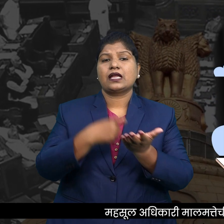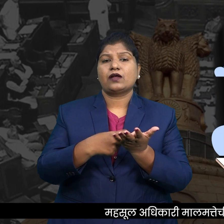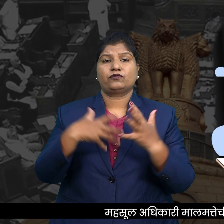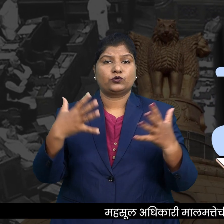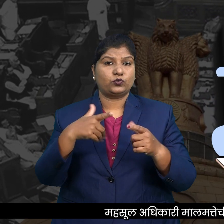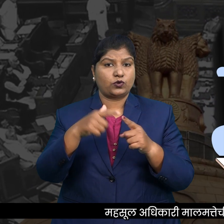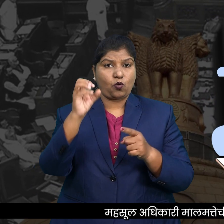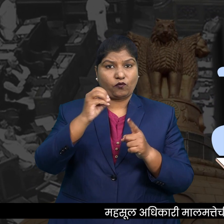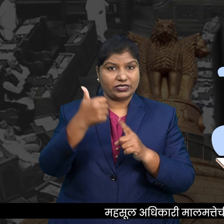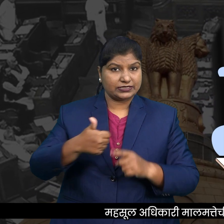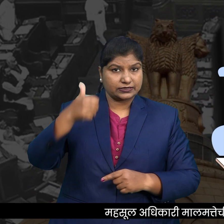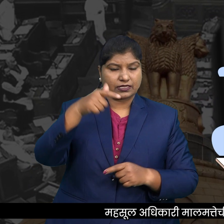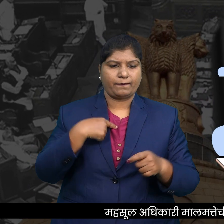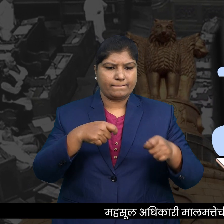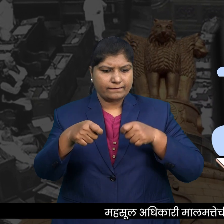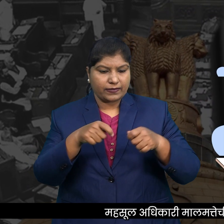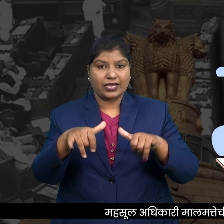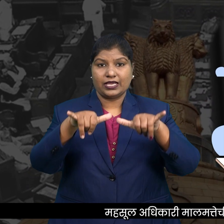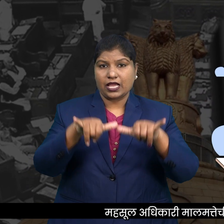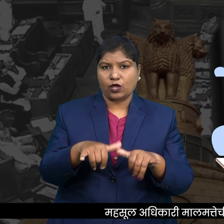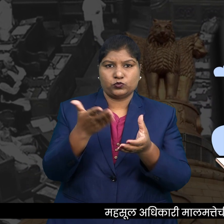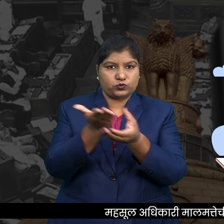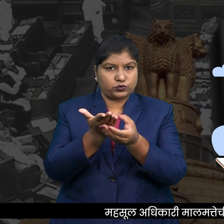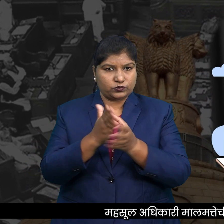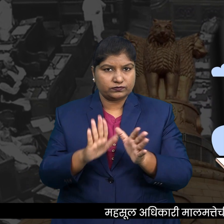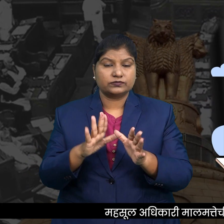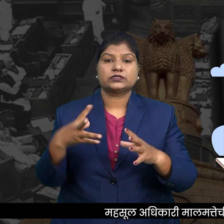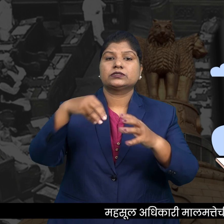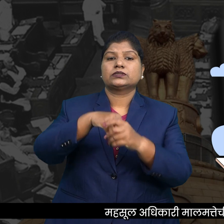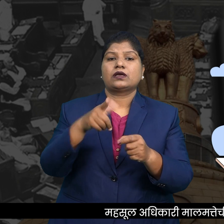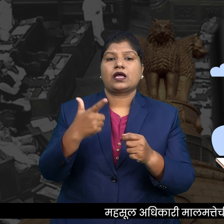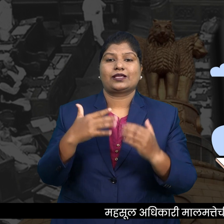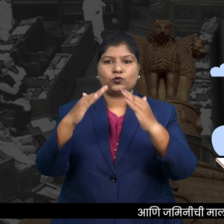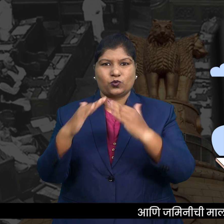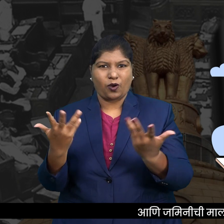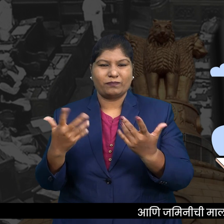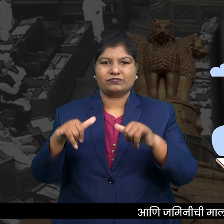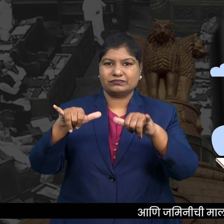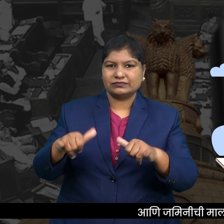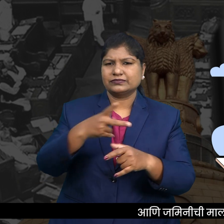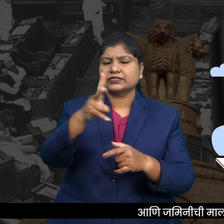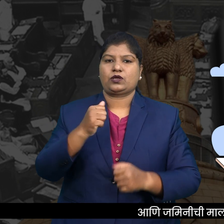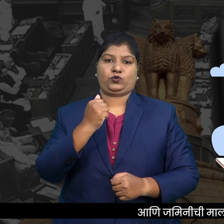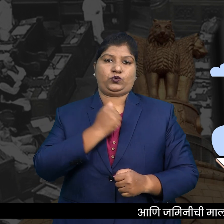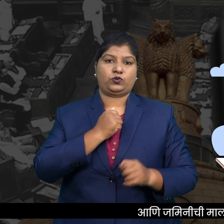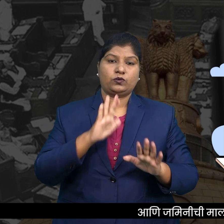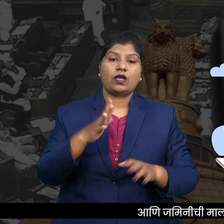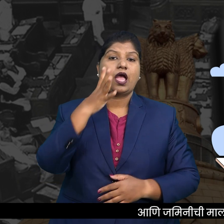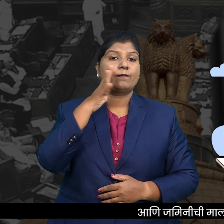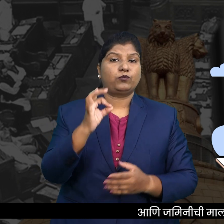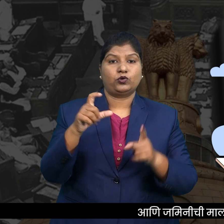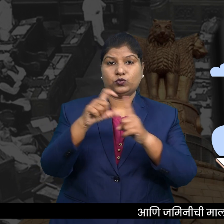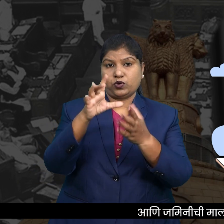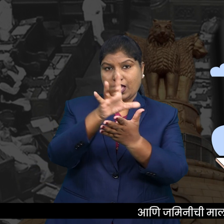अधिकारी मालमत्तेची मालकी आणि महत्त्वाची कागदपत्रे आणि जमिनीची मालकी,